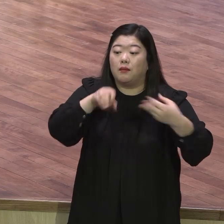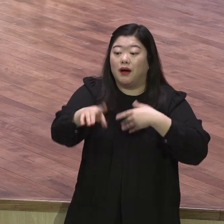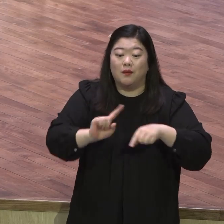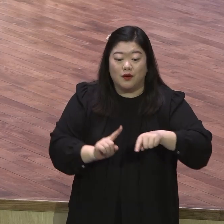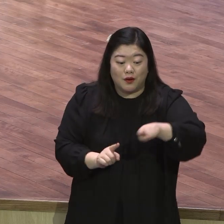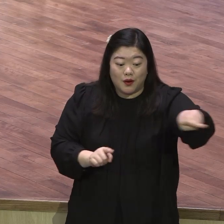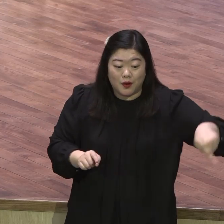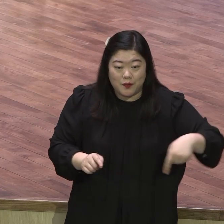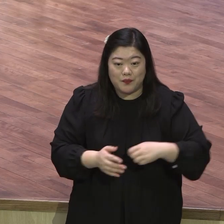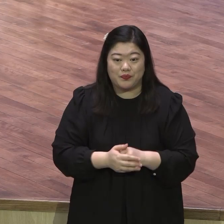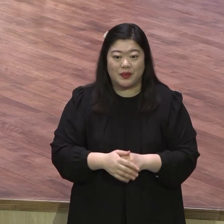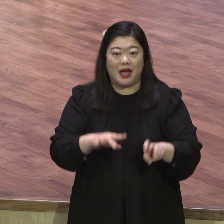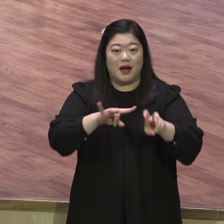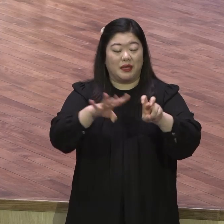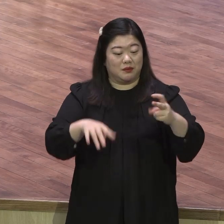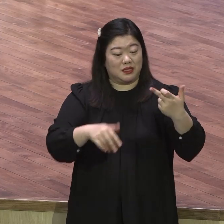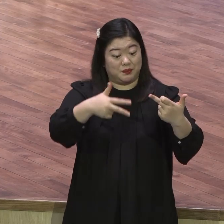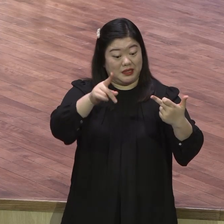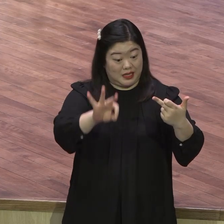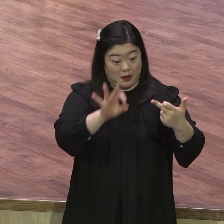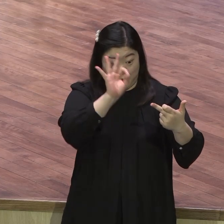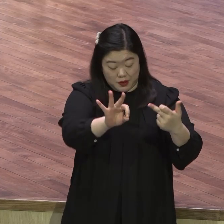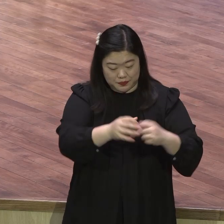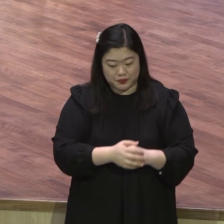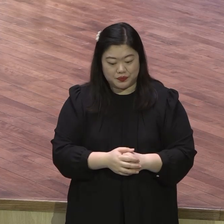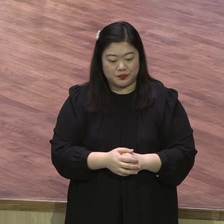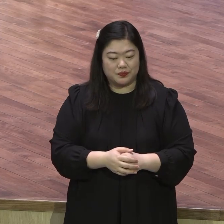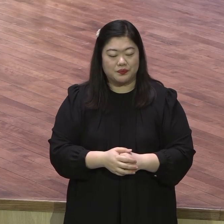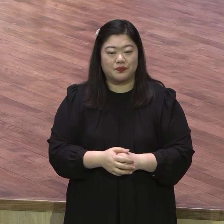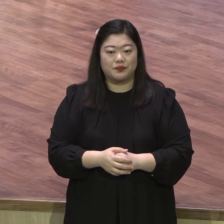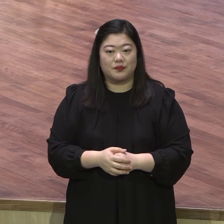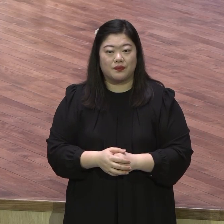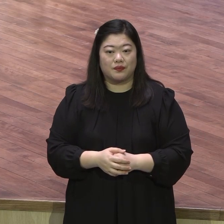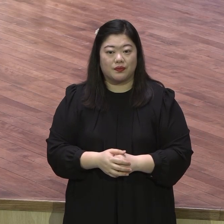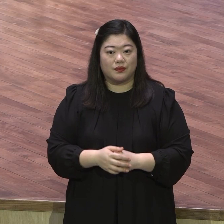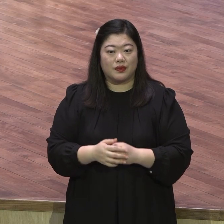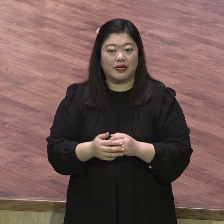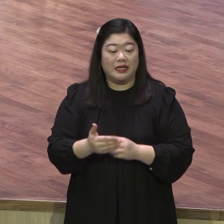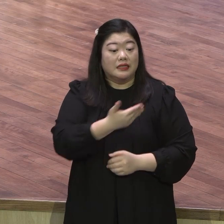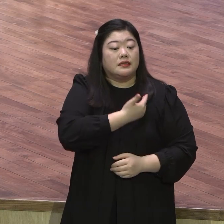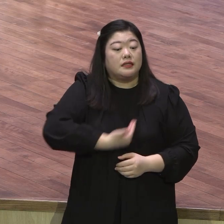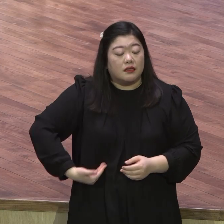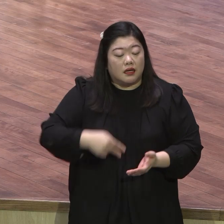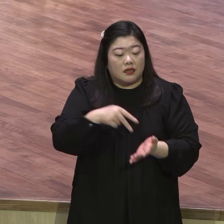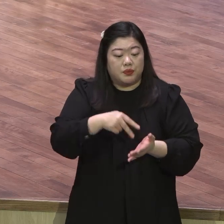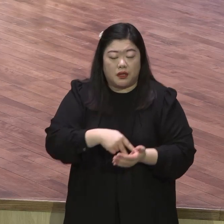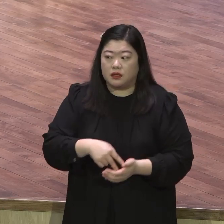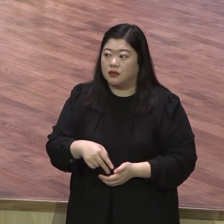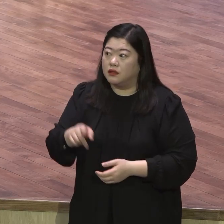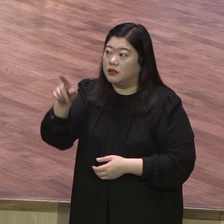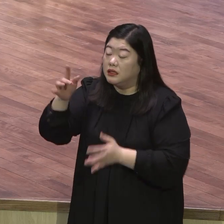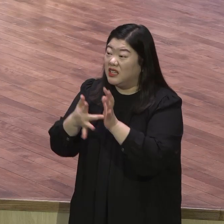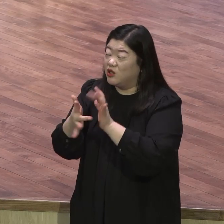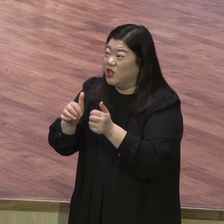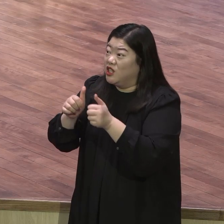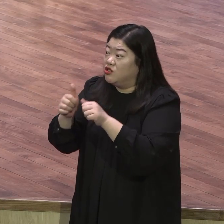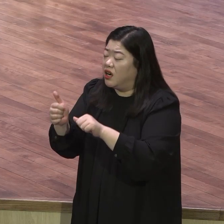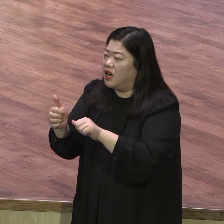17장 23절에 보면 예수님께서 죽음과 부활에 대해서 말씀하셨을 때에 제자들이 제자들이 매우